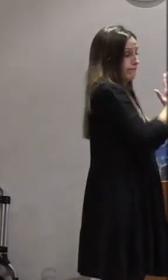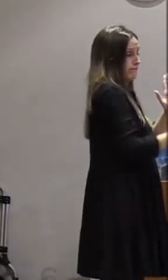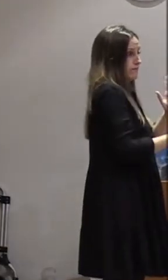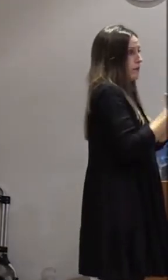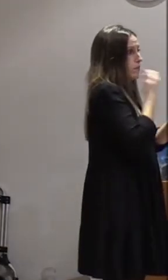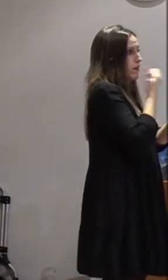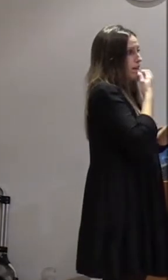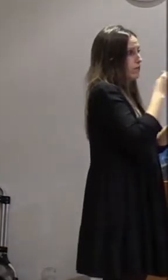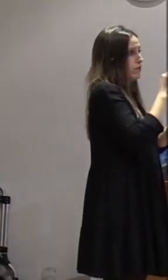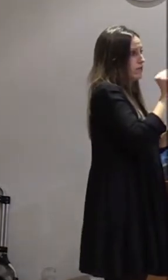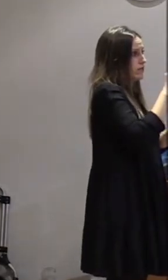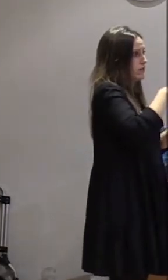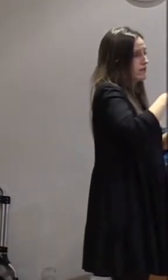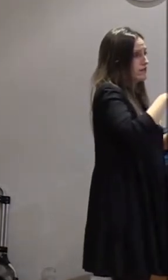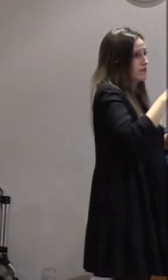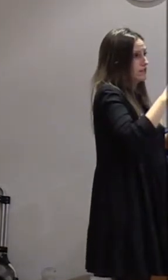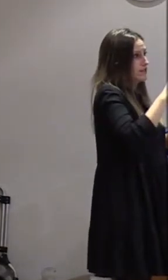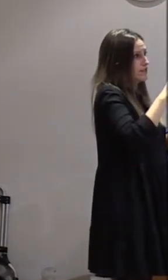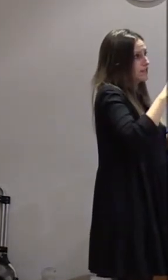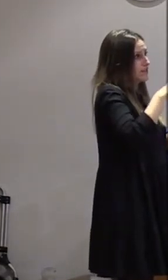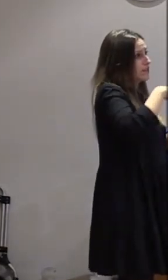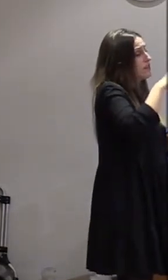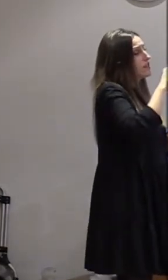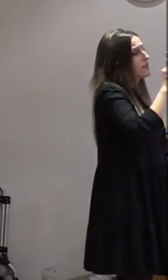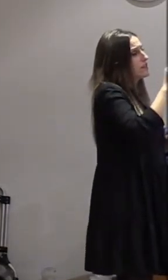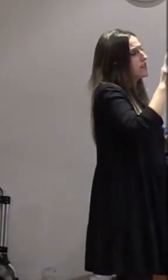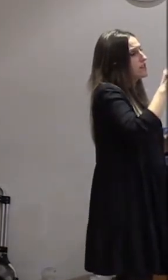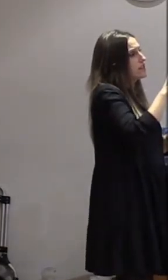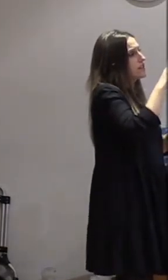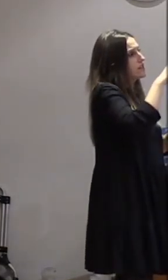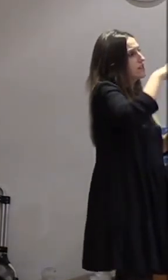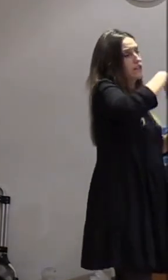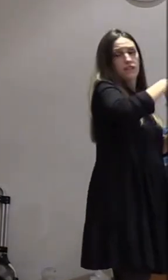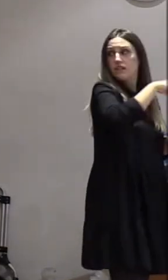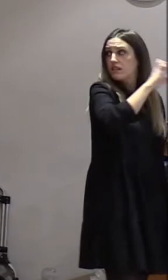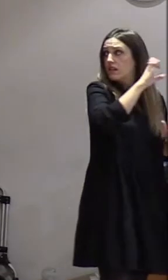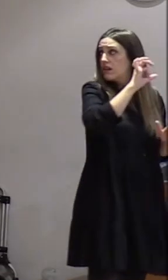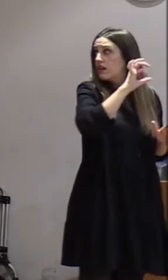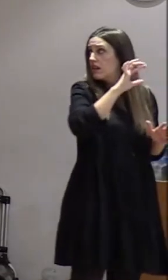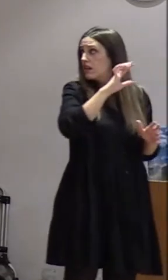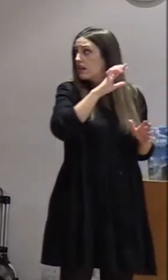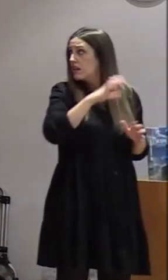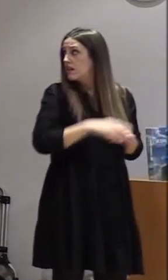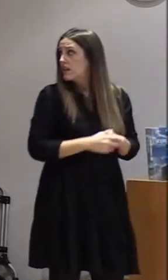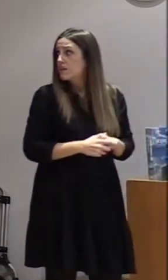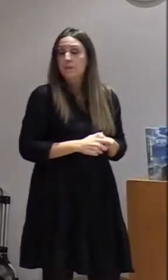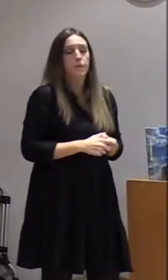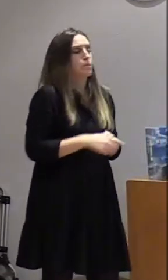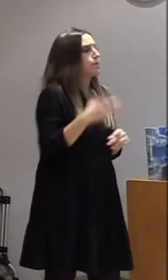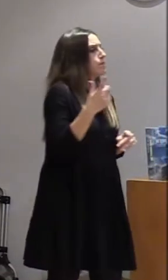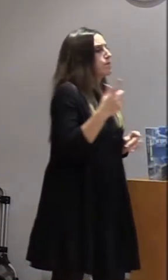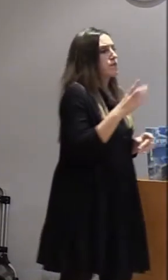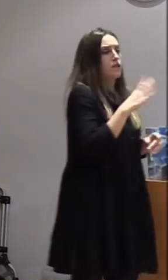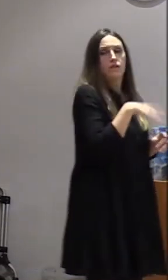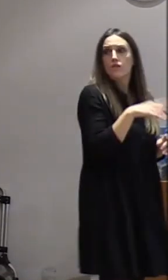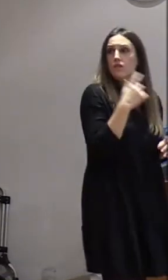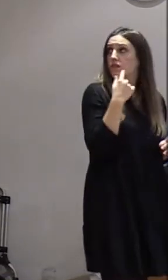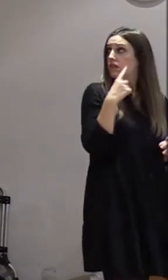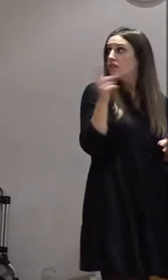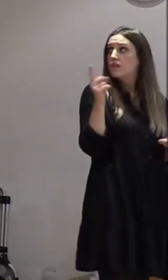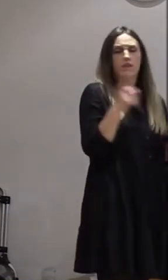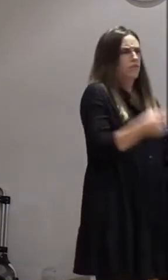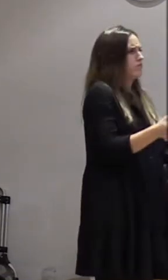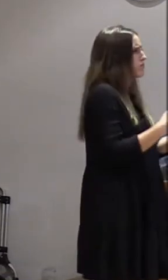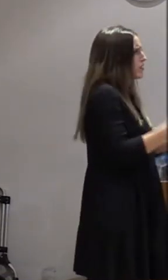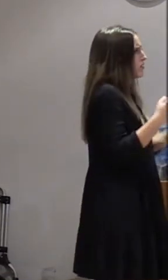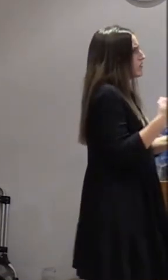Turner. En Turner hay muchos cuadros, por supuesto alguno ahora y luego pondré otros, donde llama poderosamente la